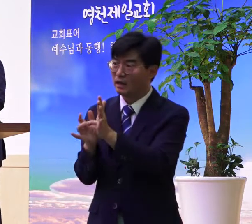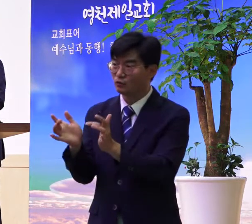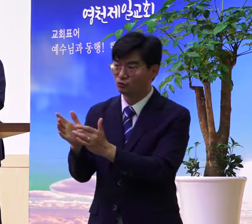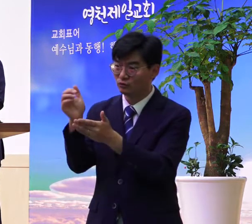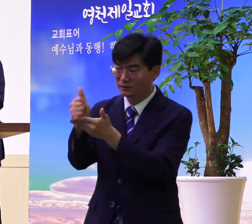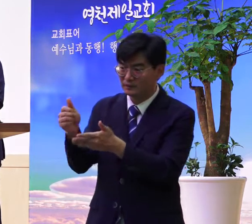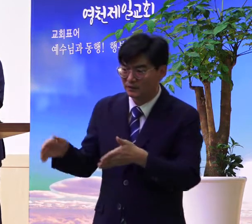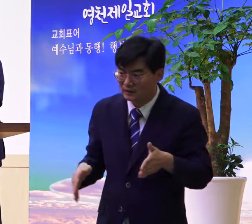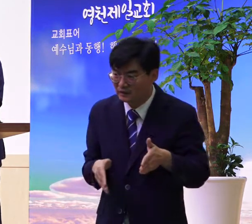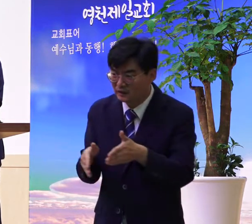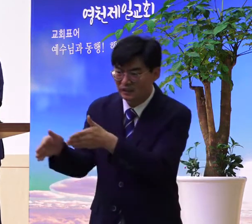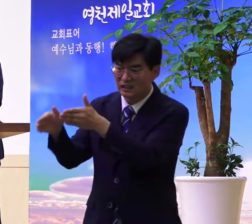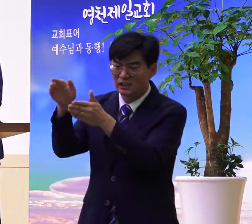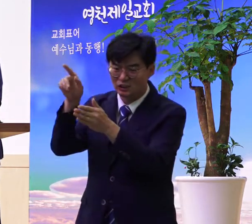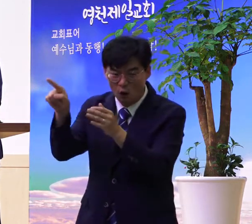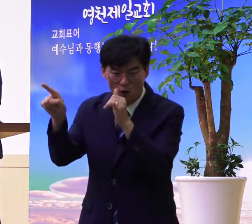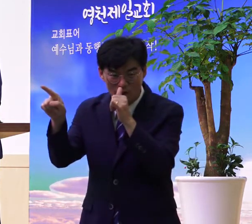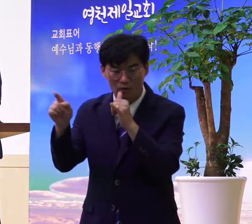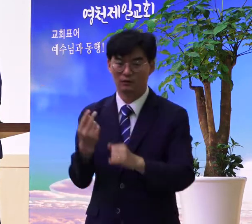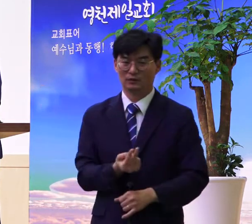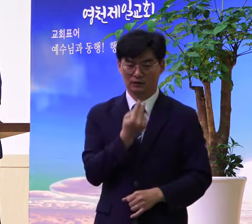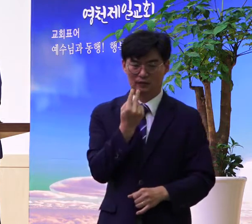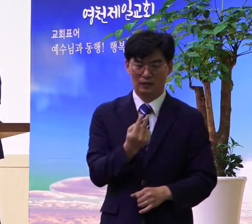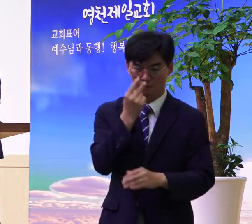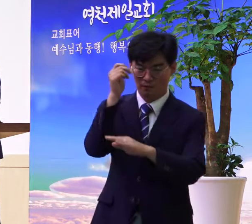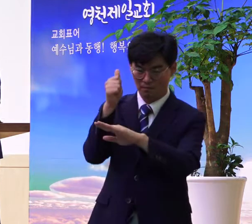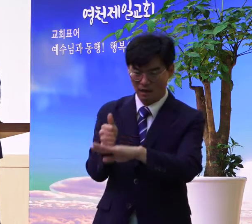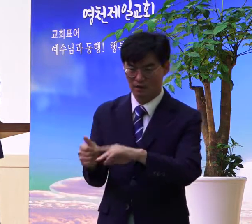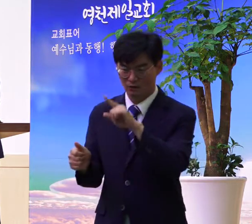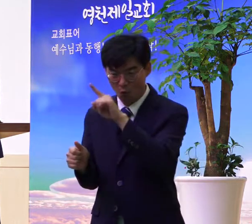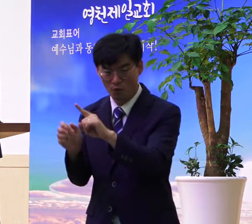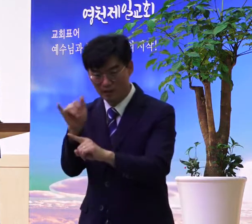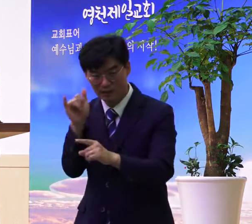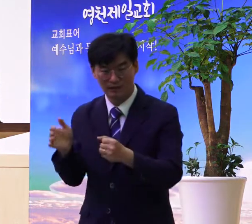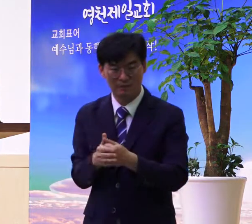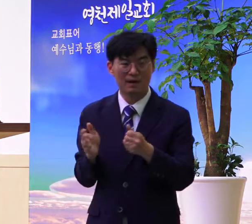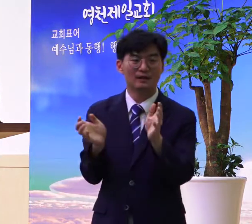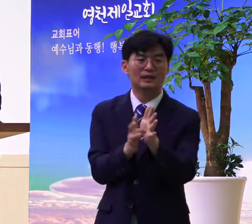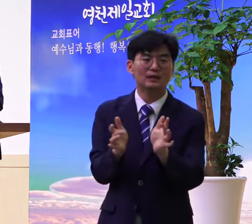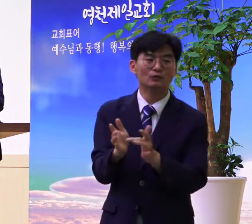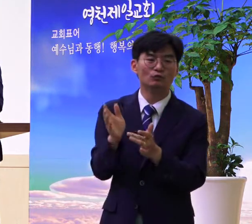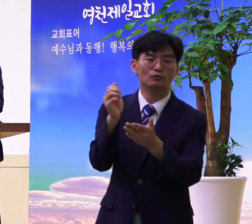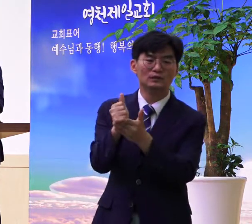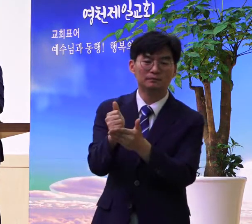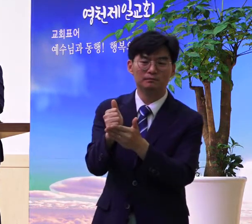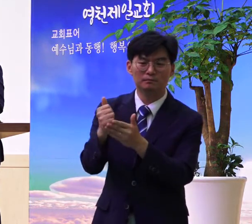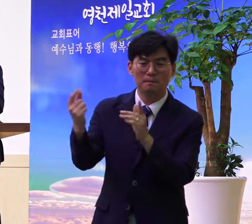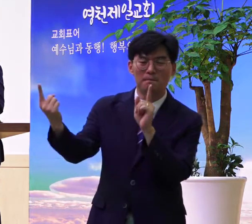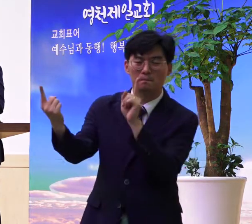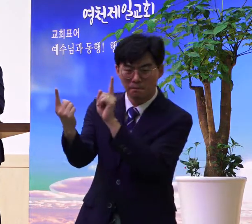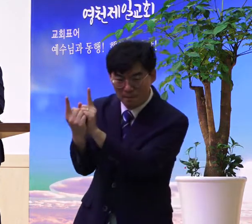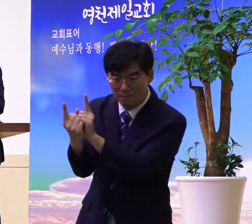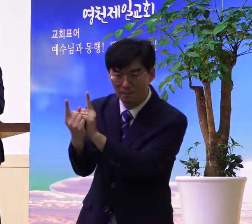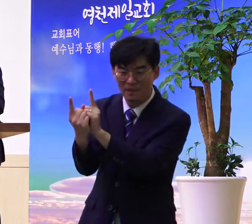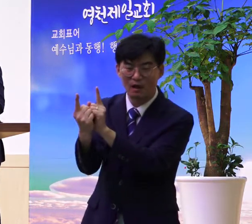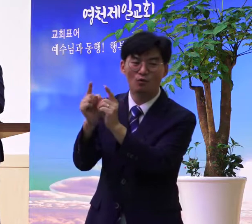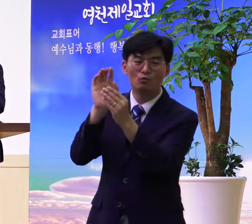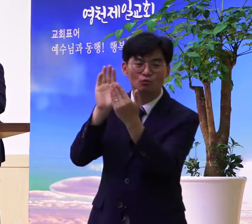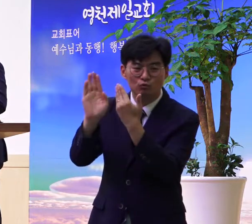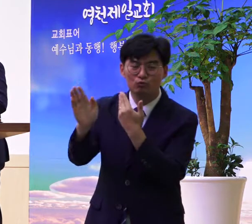길이요 진리요 생명이니 나로 말미암지 않고는 아버지께로 올 자가 없느니라. 내가